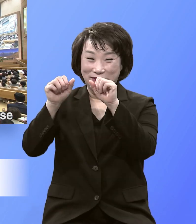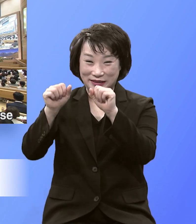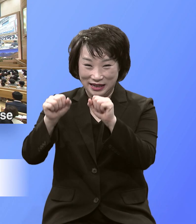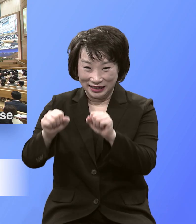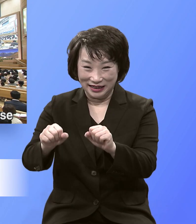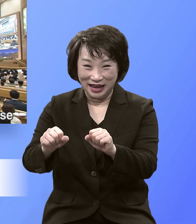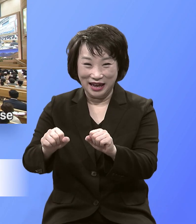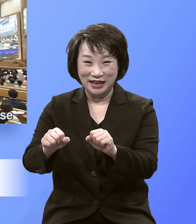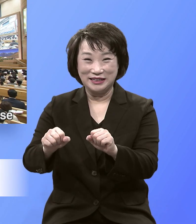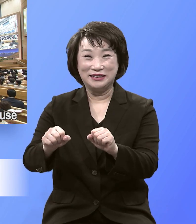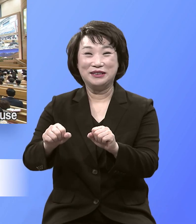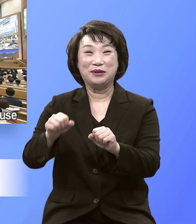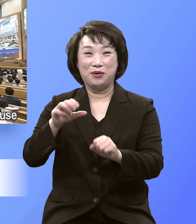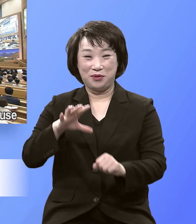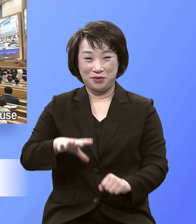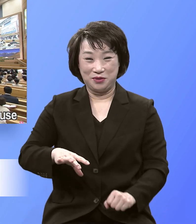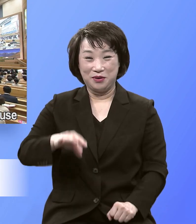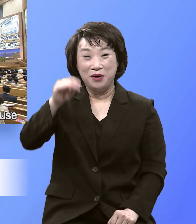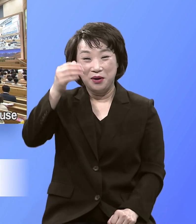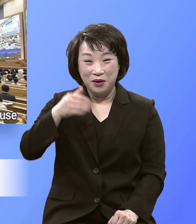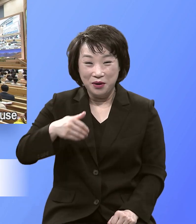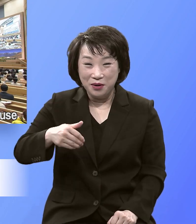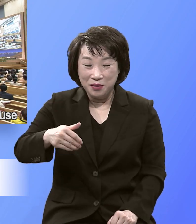예수님도 그곳에 계시고